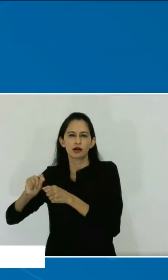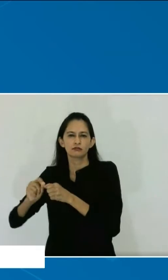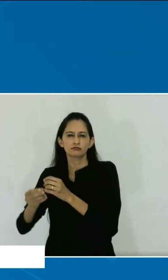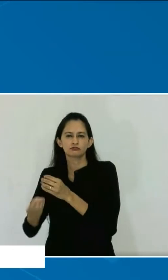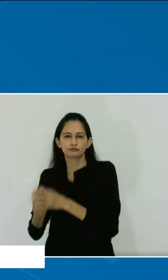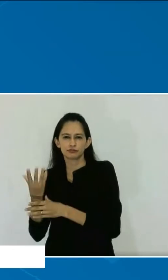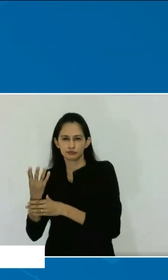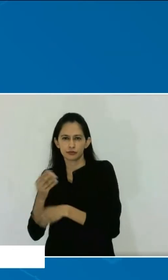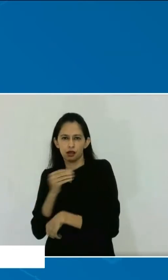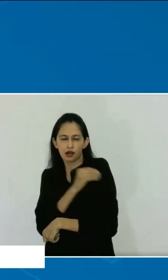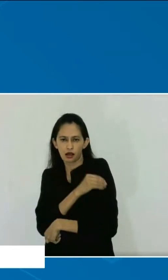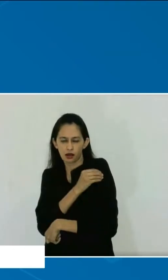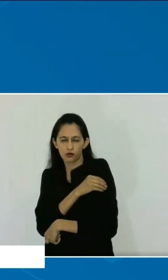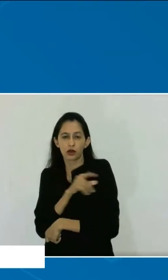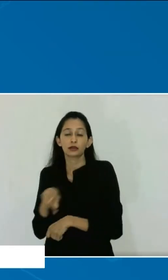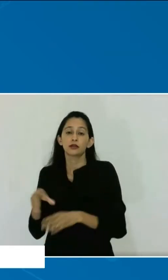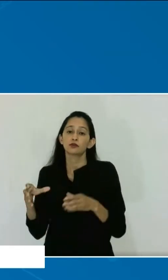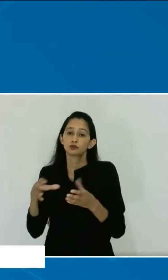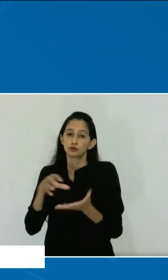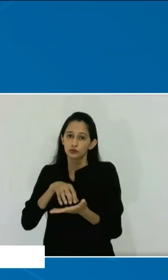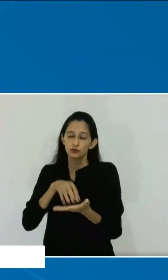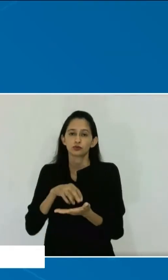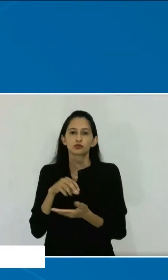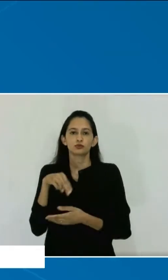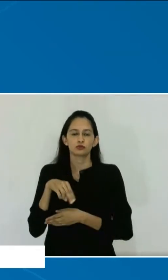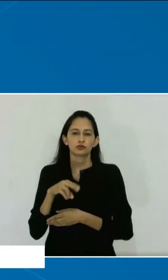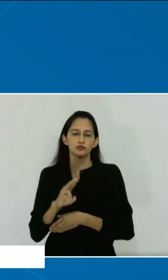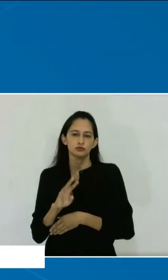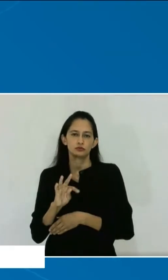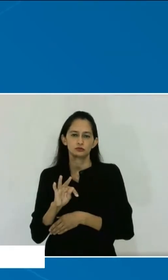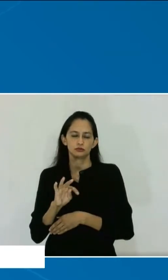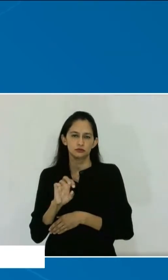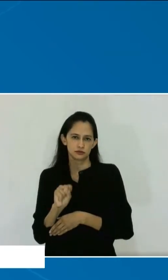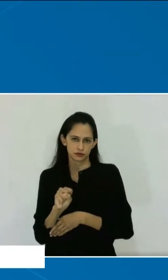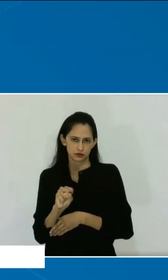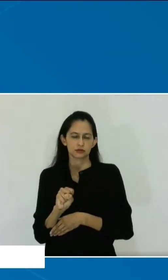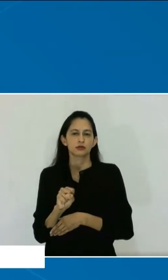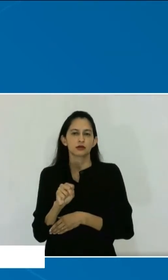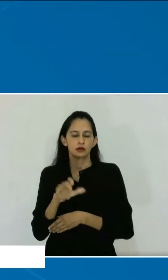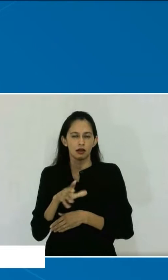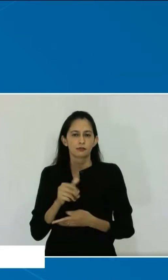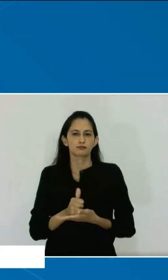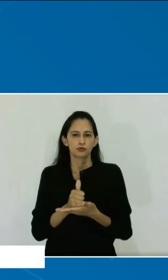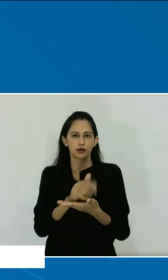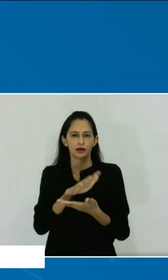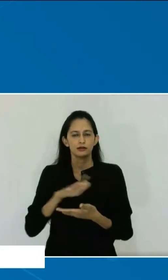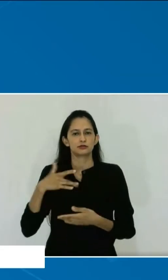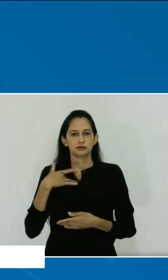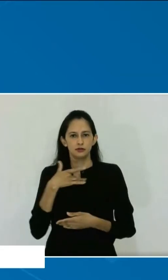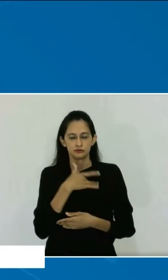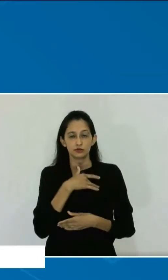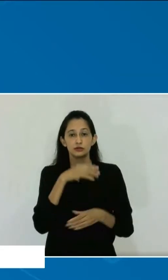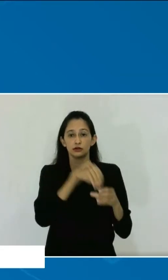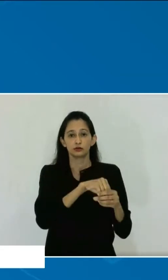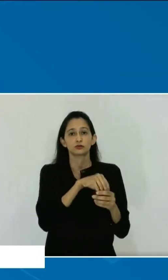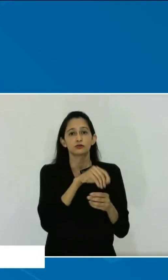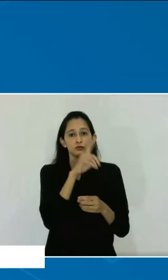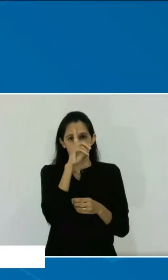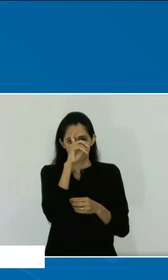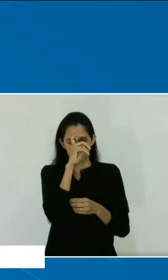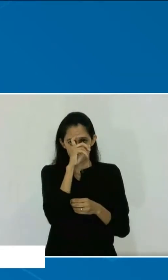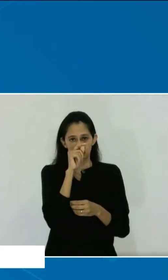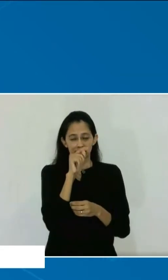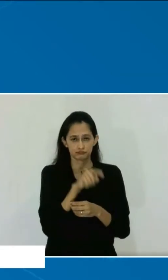núcleo chamado NUTES, que é o Núcleo de Teleatendimento à Saúde, que fica localizado no nosso Hospital das Clínicas, 8